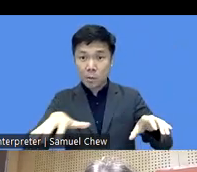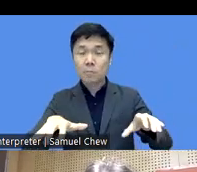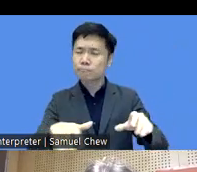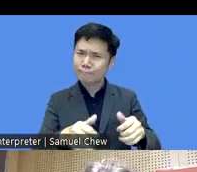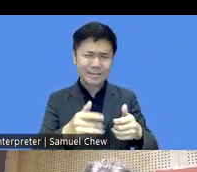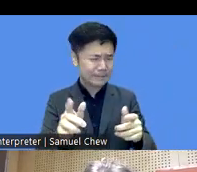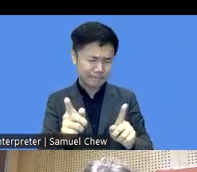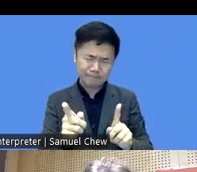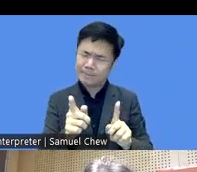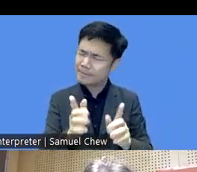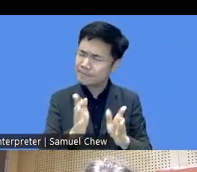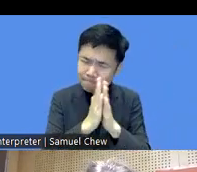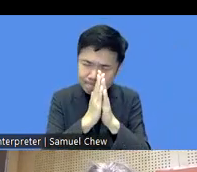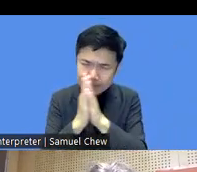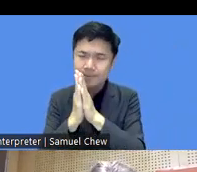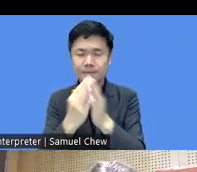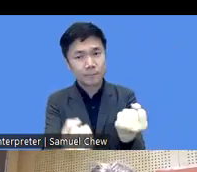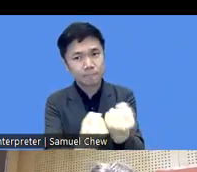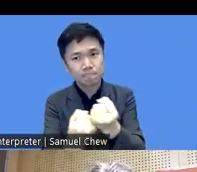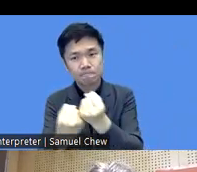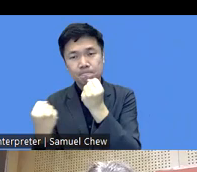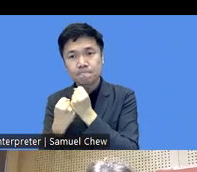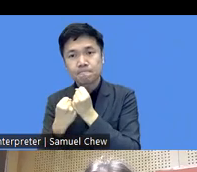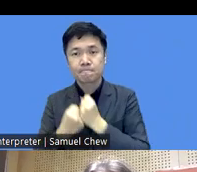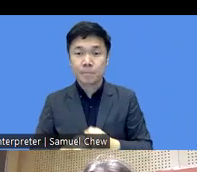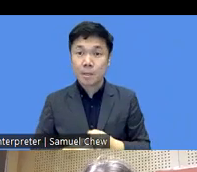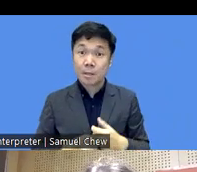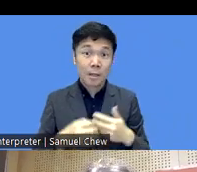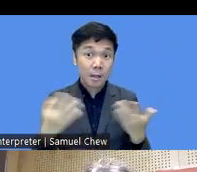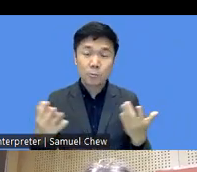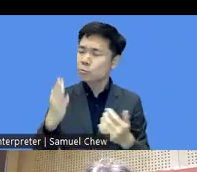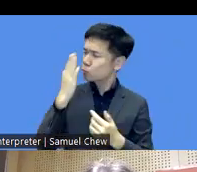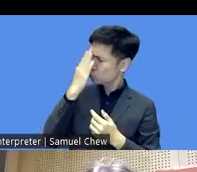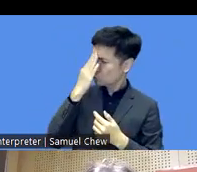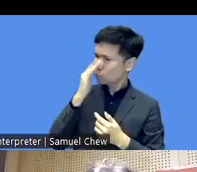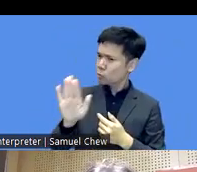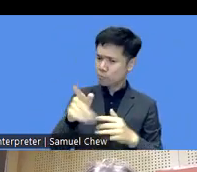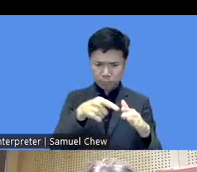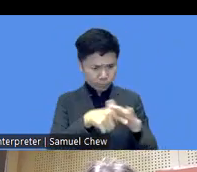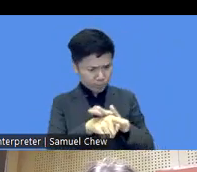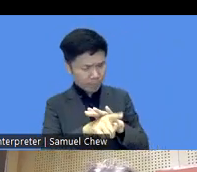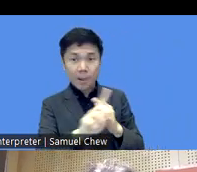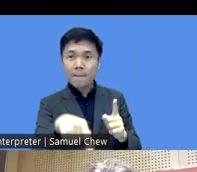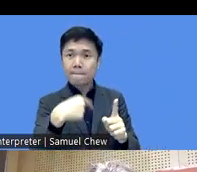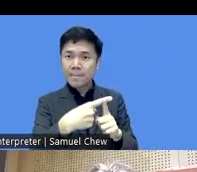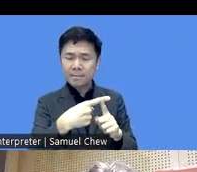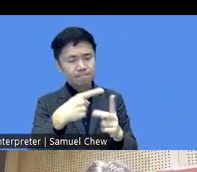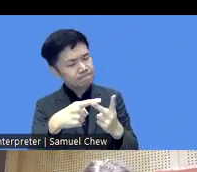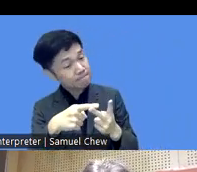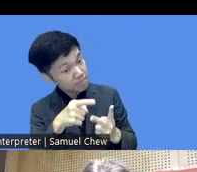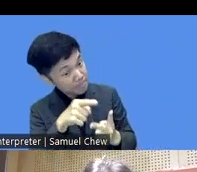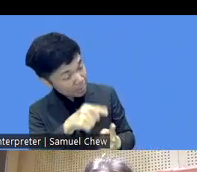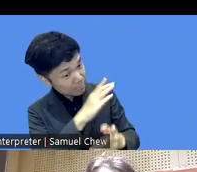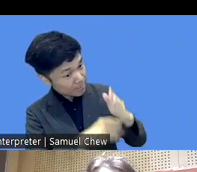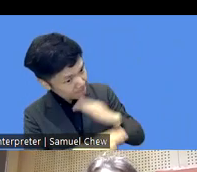indeed a lot of support when it comes to identification, but also coaching of refugees with disability